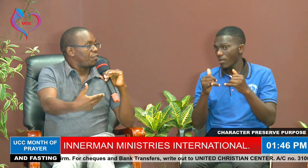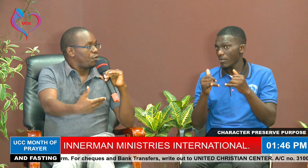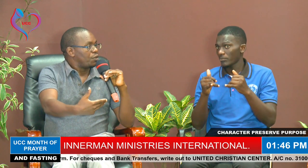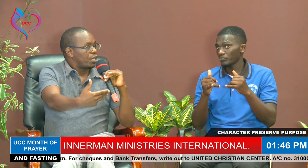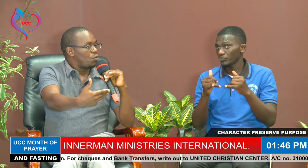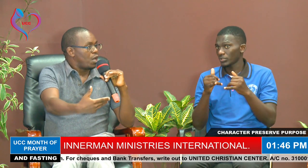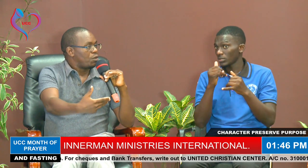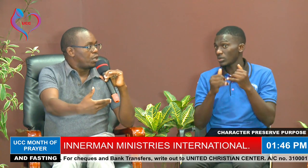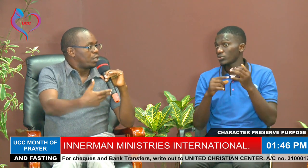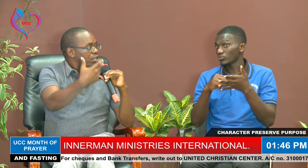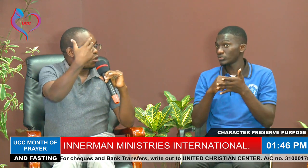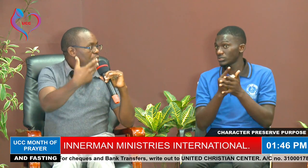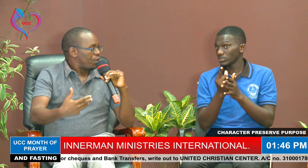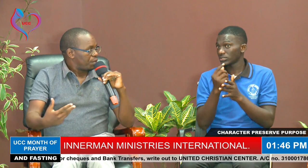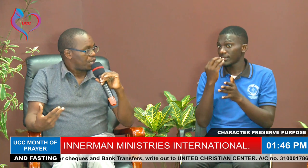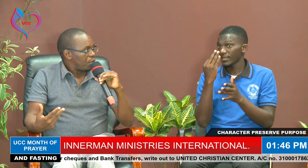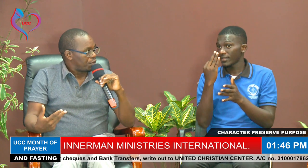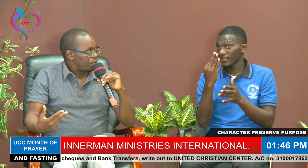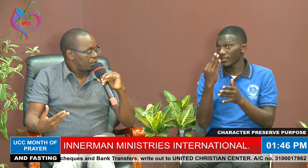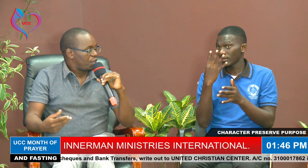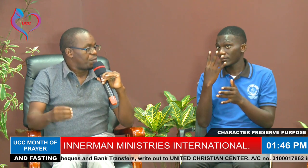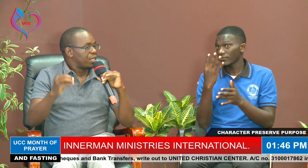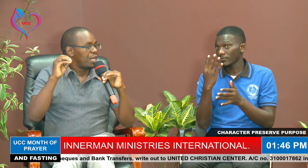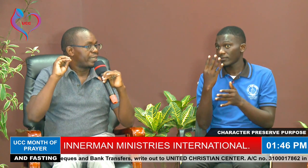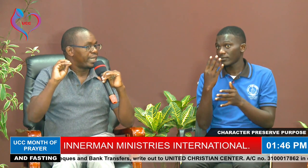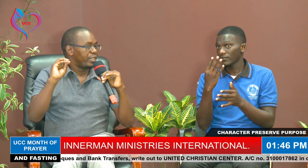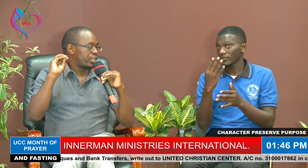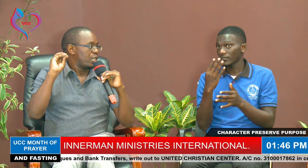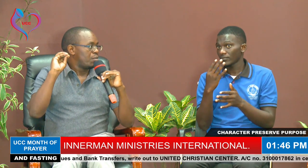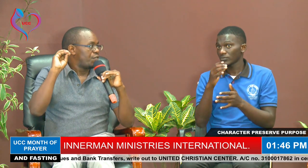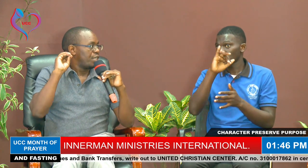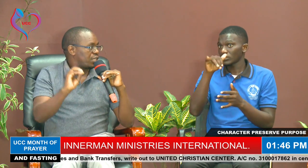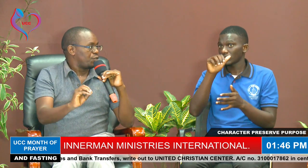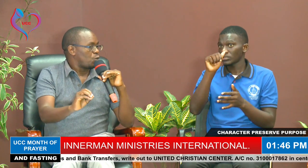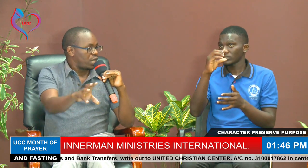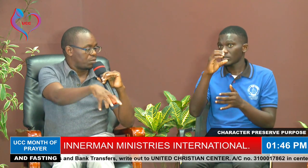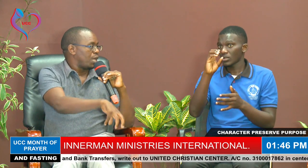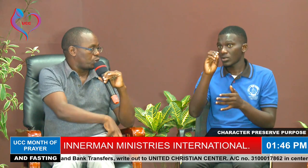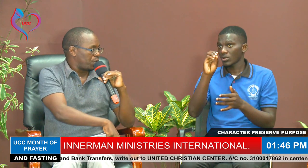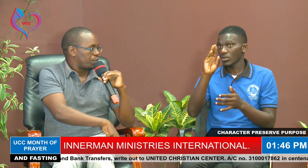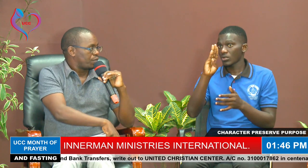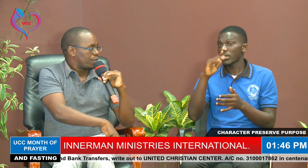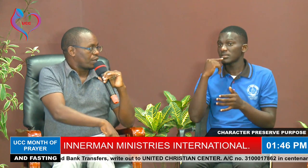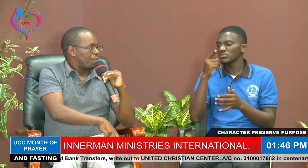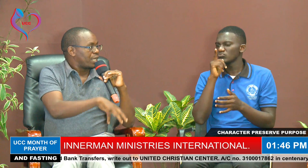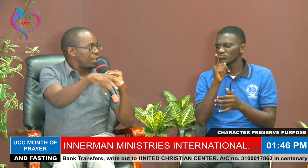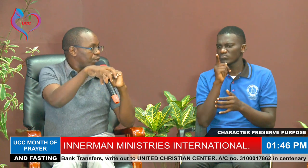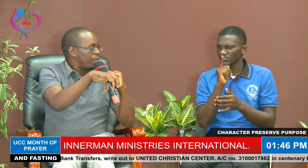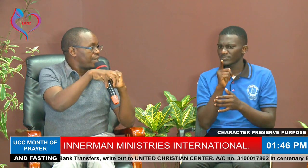33-34 ngegwako Jacob nayo gere bigambo bino: you have made me a stench, mufudde ekivundu wakati mu bantu bano bagenda kujja